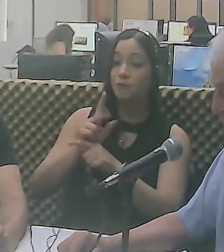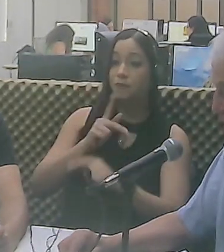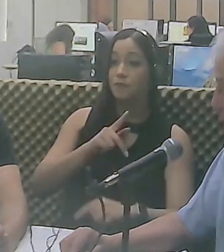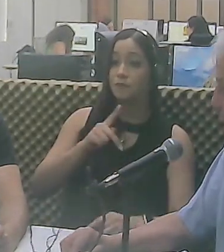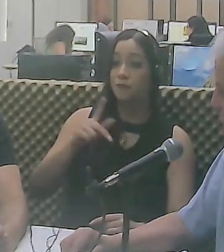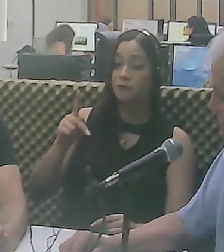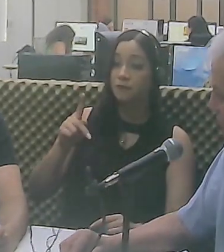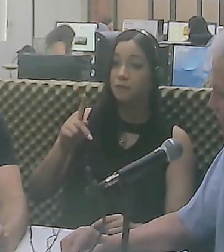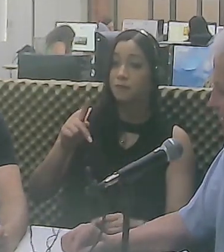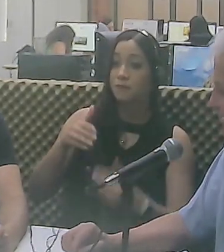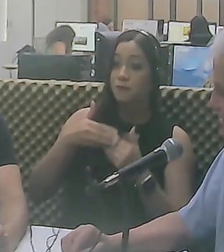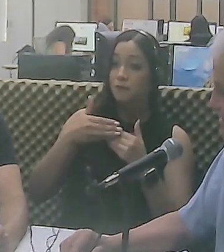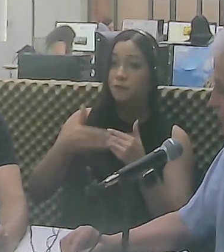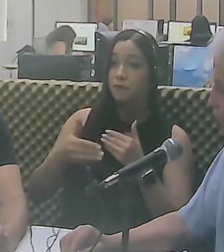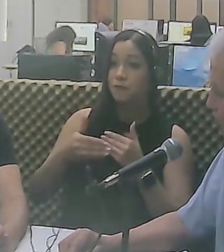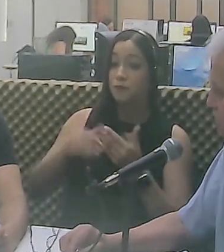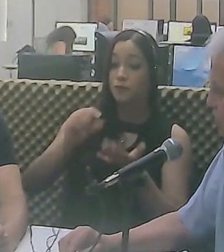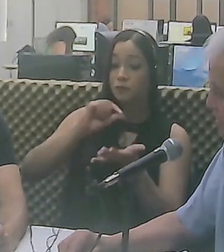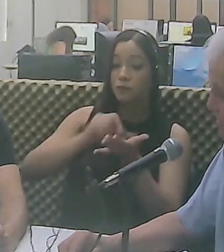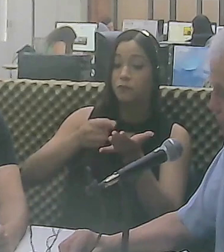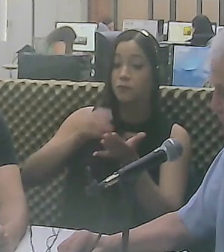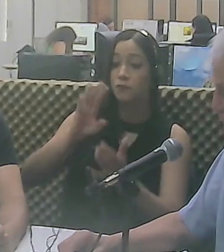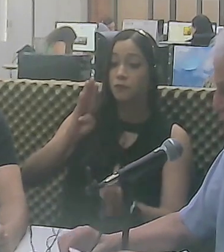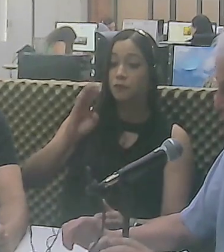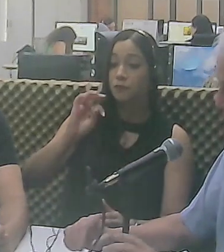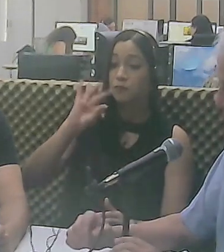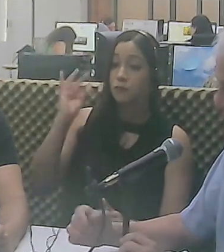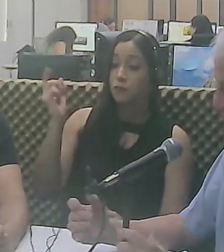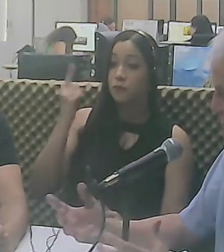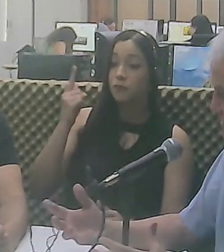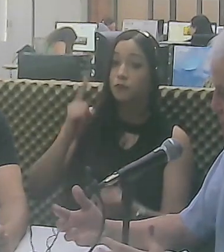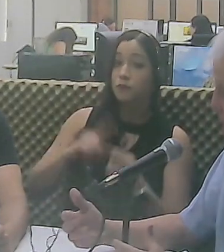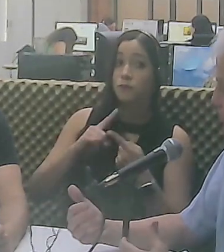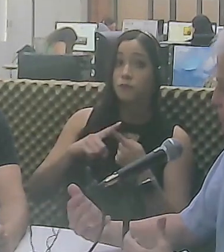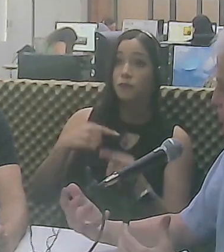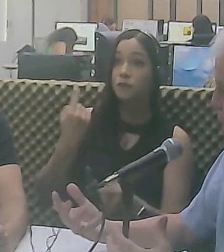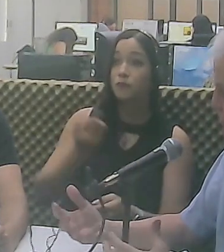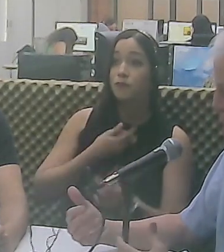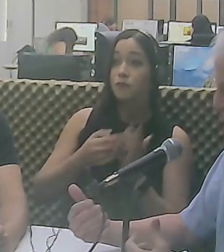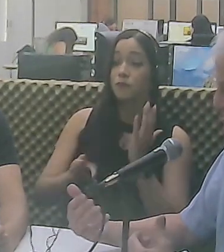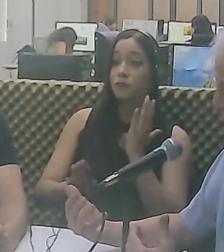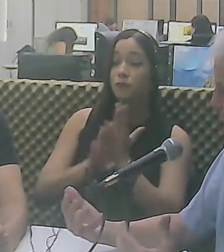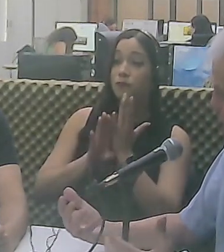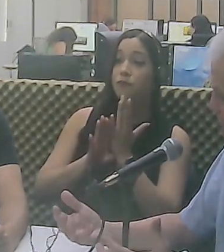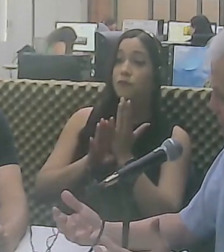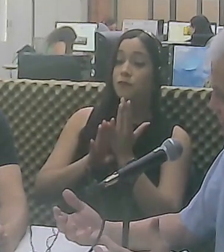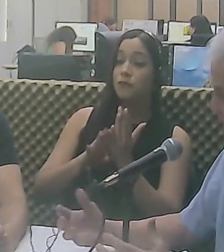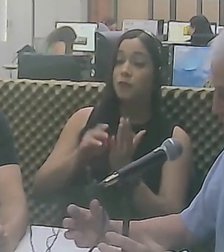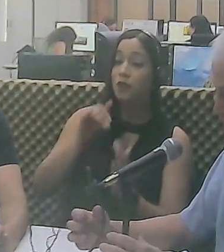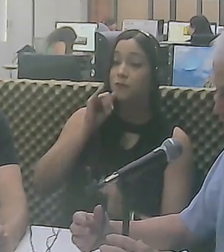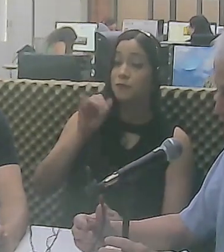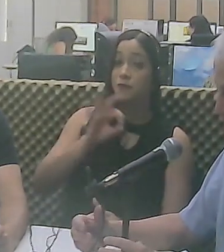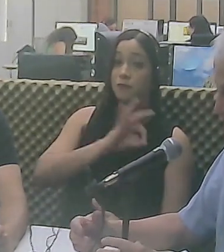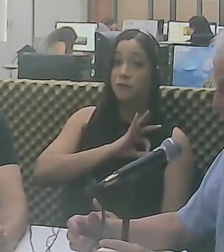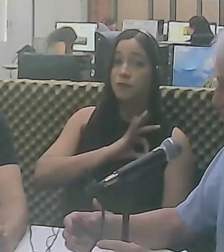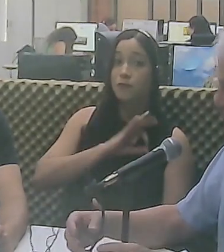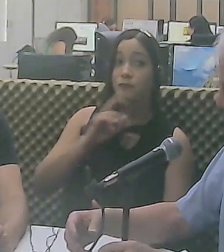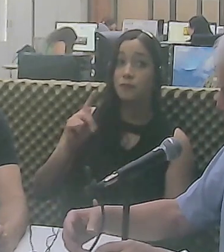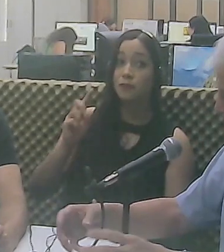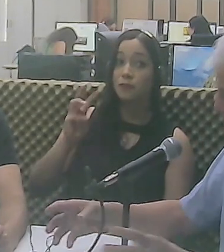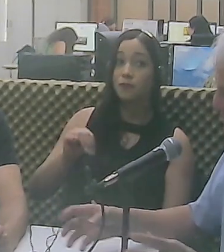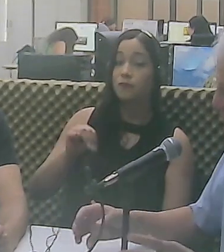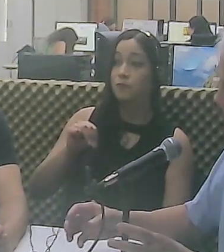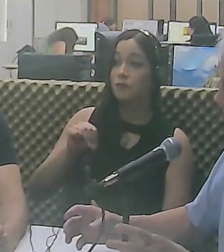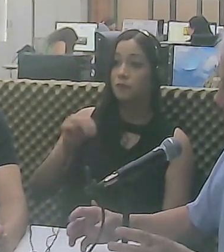público privado a partir de agora registrar todos os boletim porque Através disso nós temos condições de passar para a polícia militar a Polícia Militar